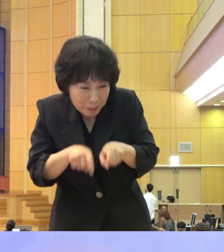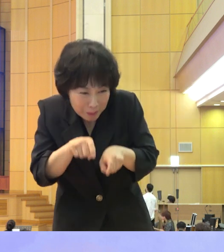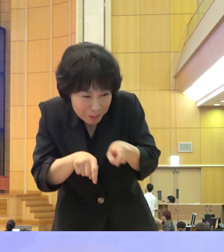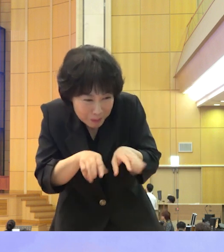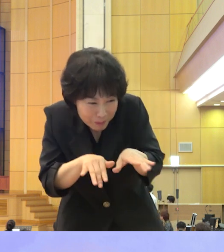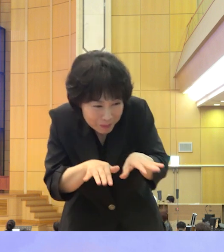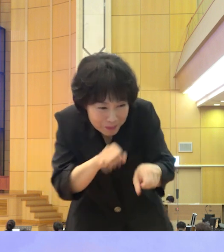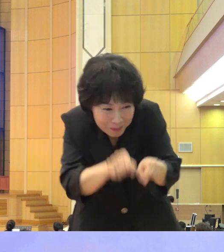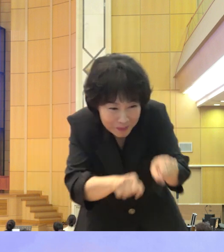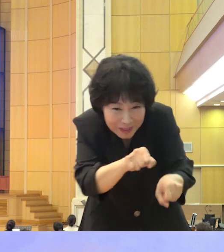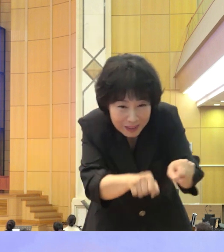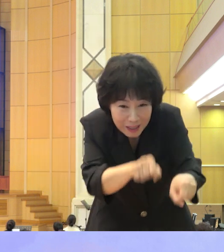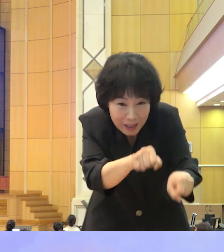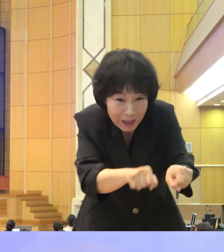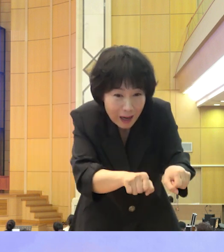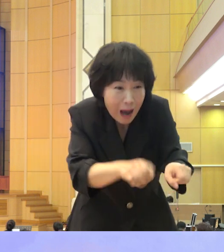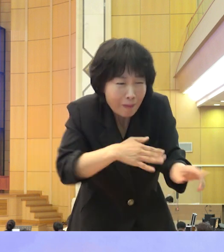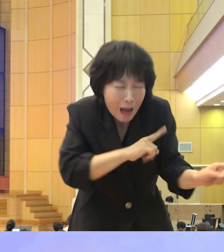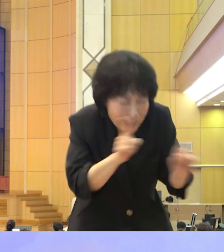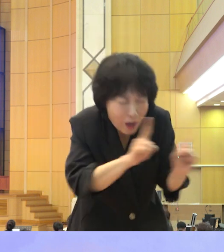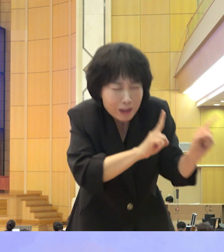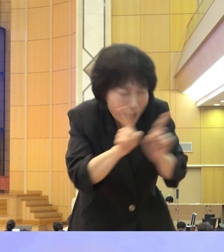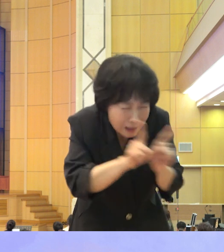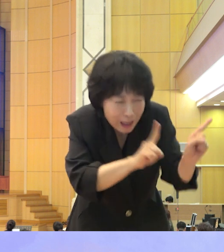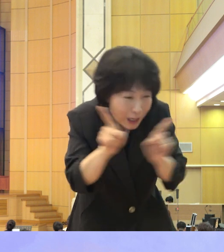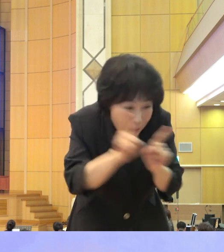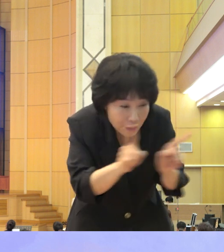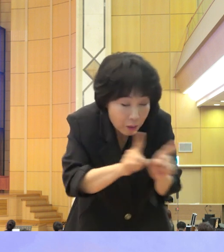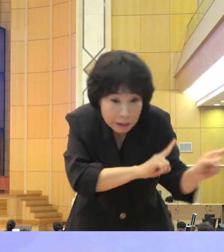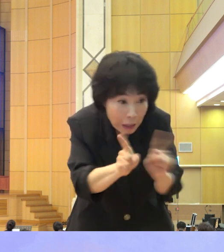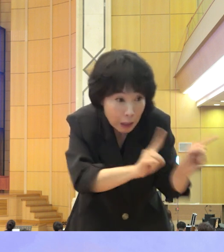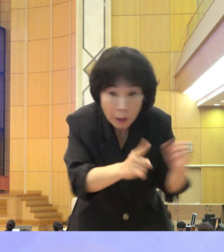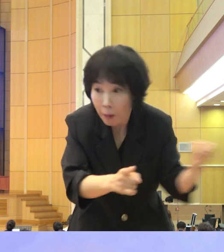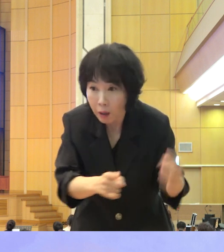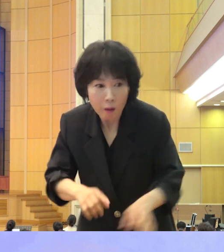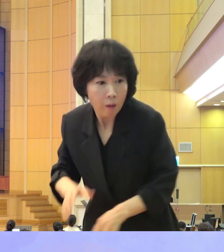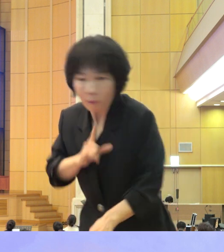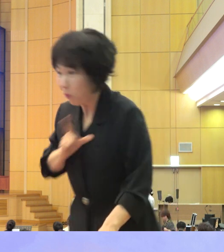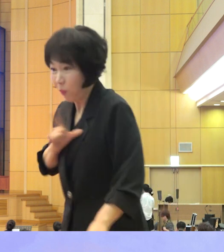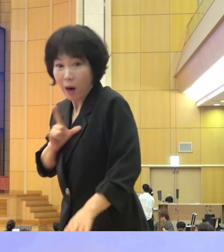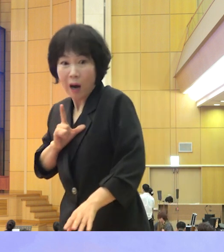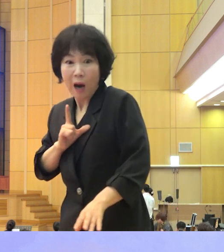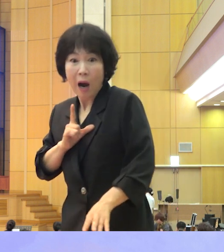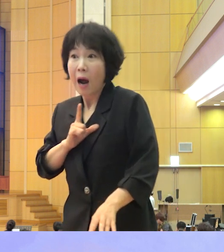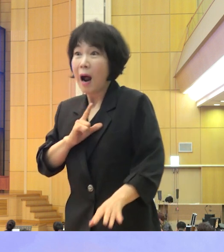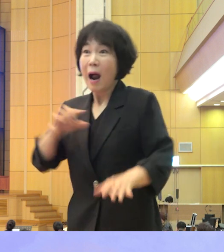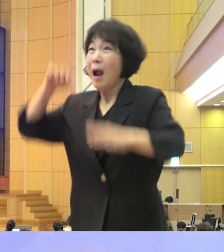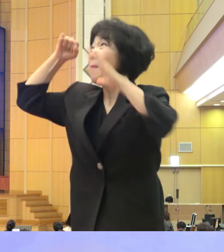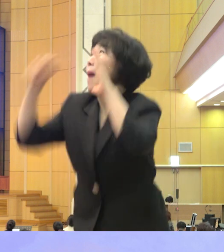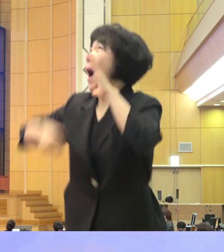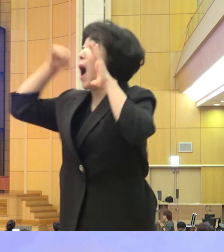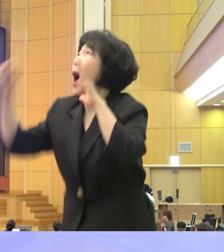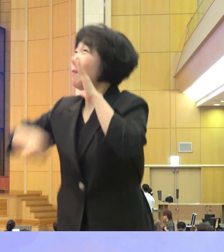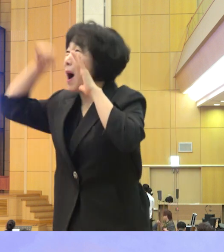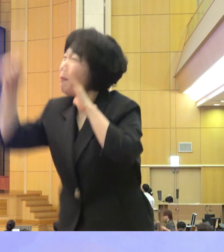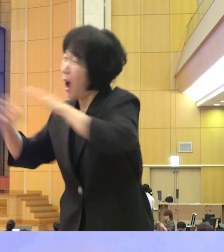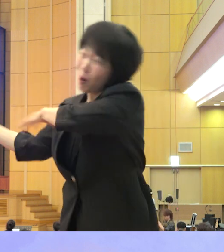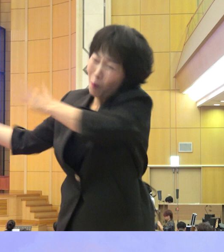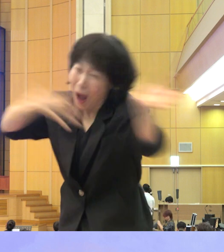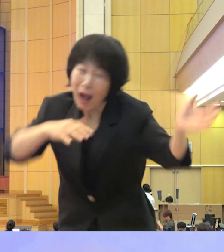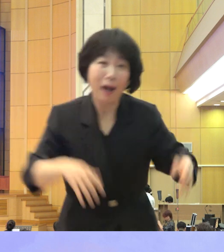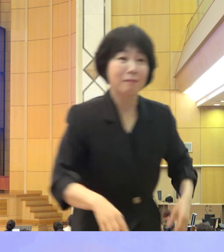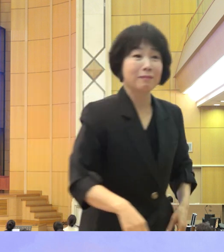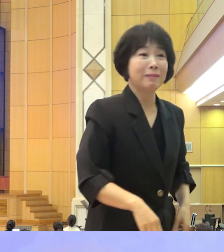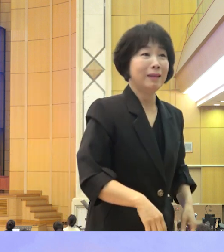대보니까 나 살았어 그러더래. 그래서 뛰쳐나가가지고 소위